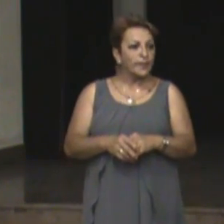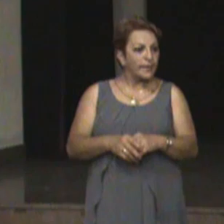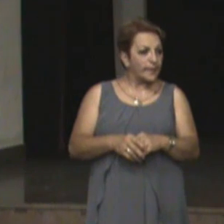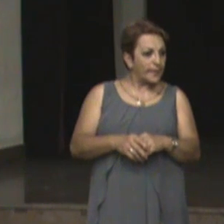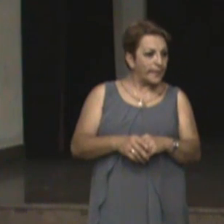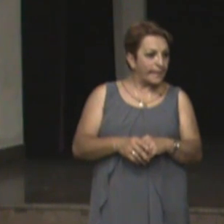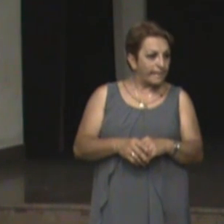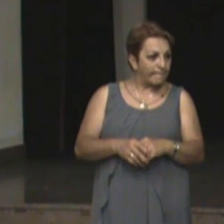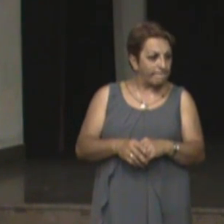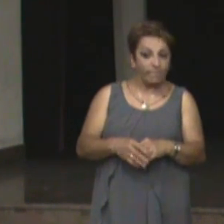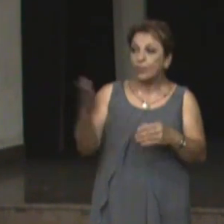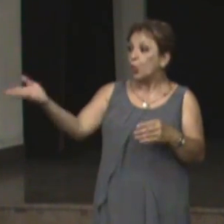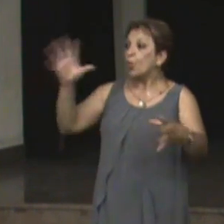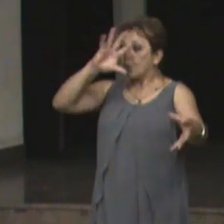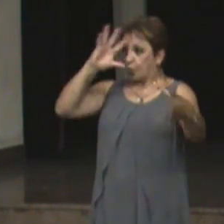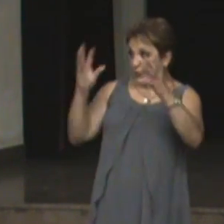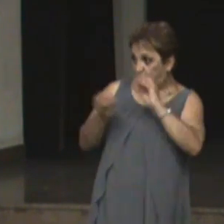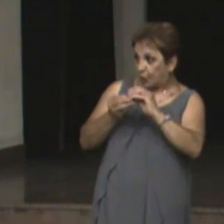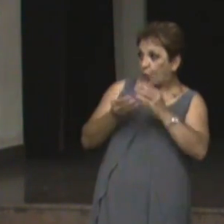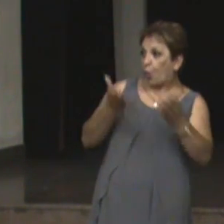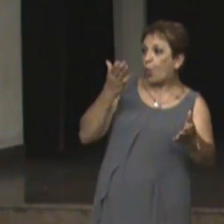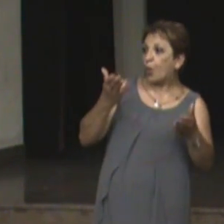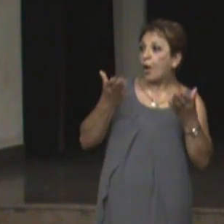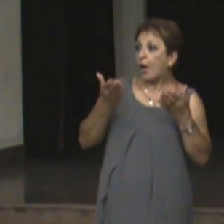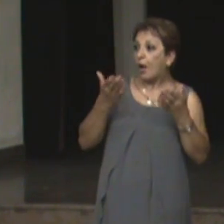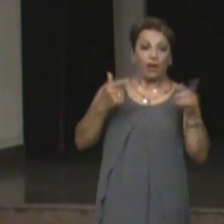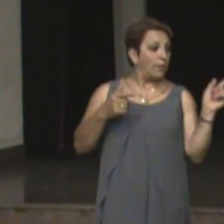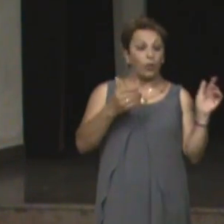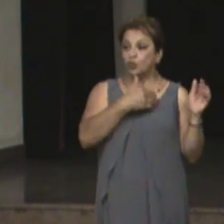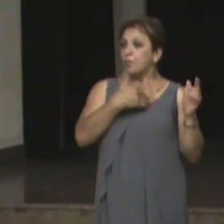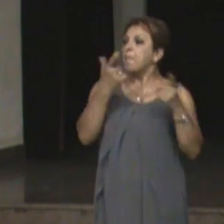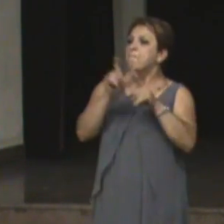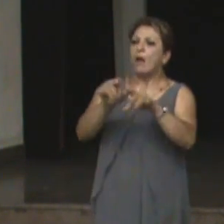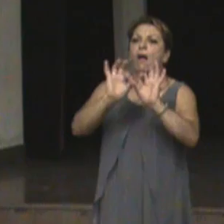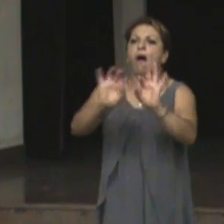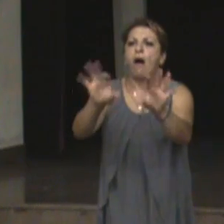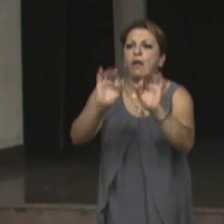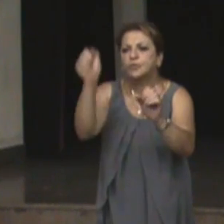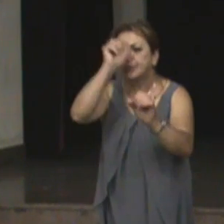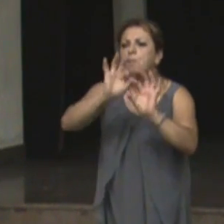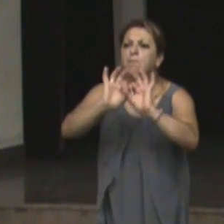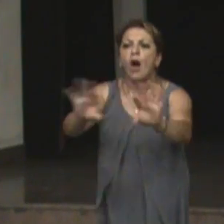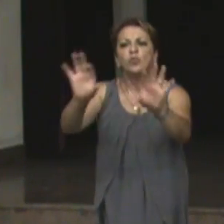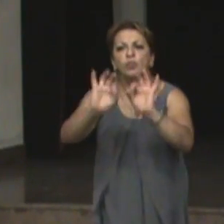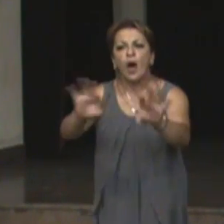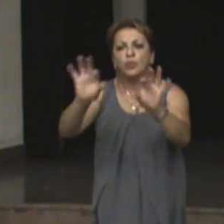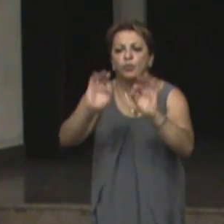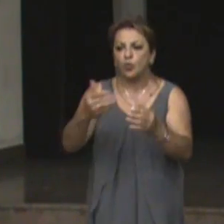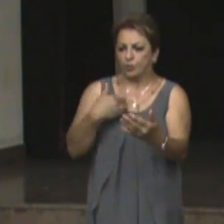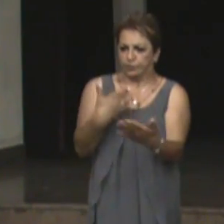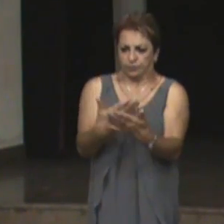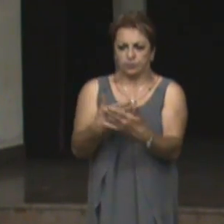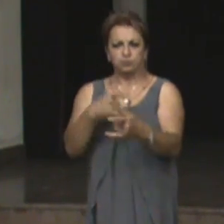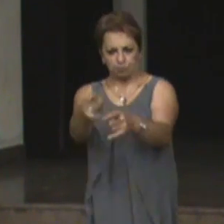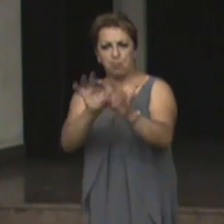պատկերացրեք այսպիսի մի իրավիճակ, երբ որ ես ինչ-որ մեկին մի բան եմ ասում, ինչ-որ մի բան եմ պատմում, շատ կոնկրետ ինչ-որ մի բան